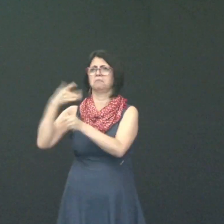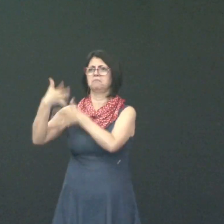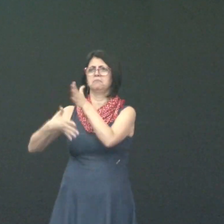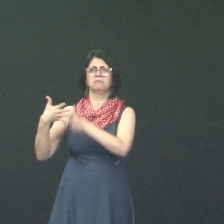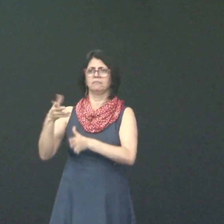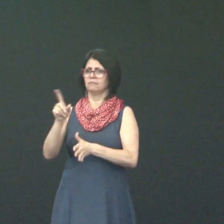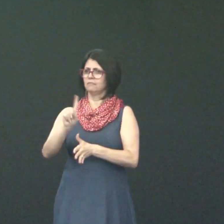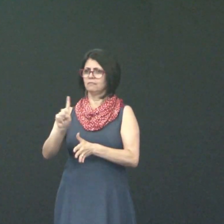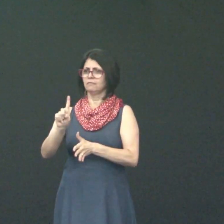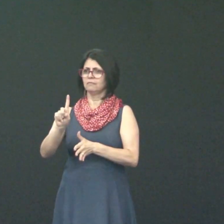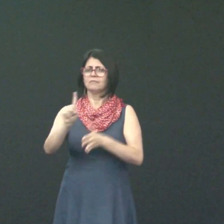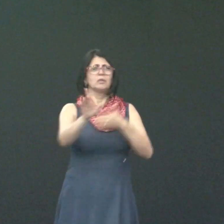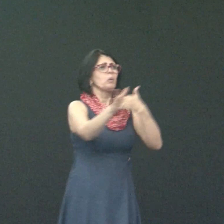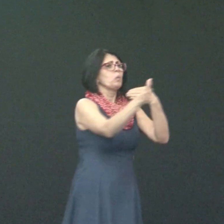Traduzir e interpretar.